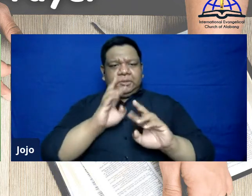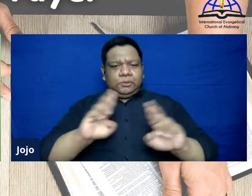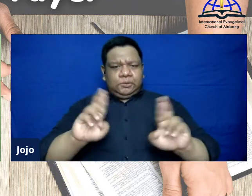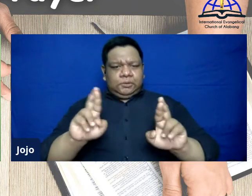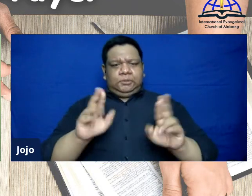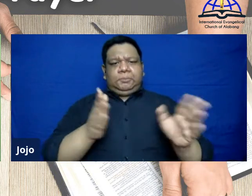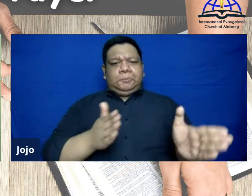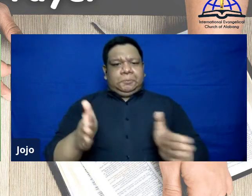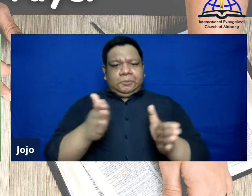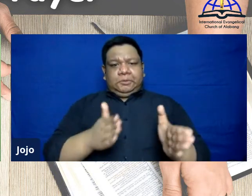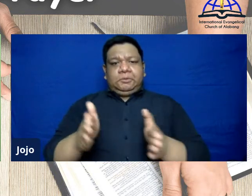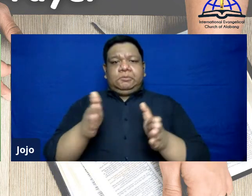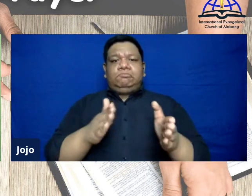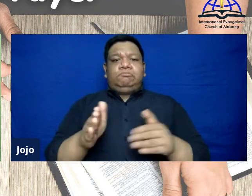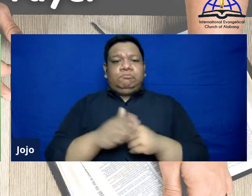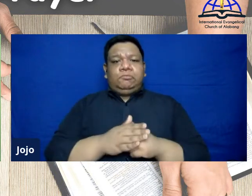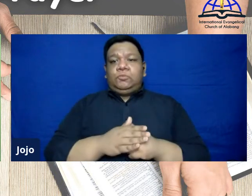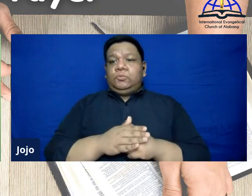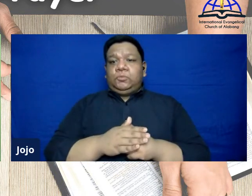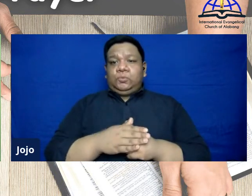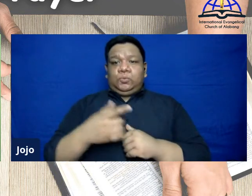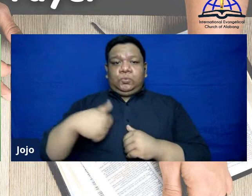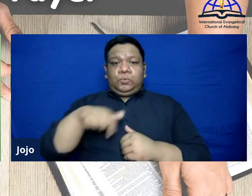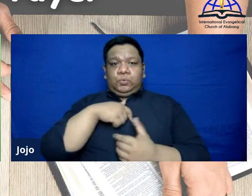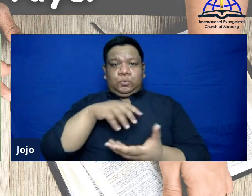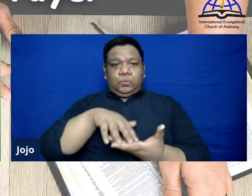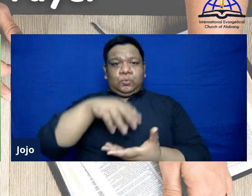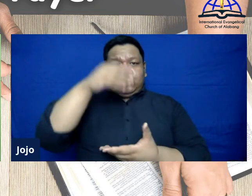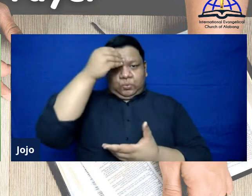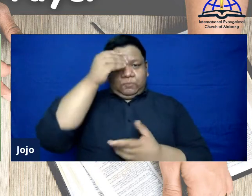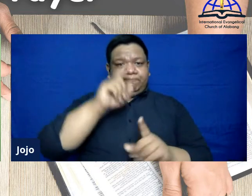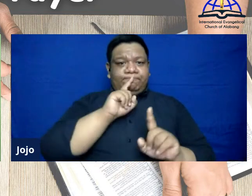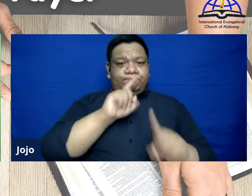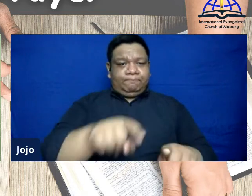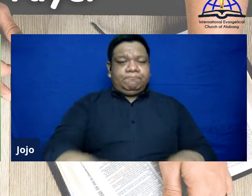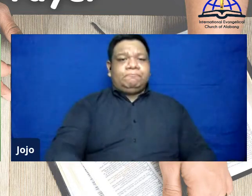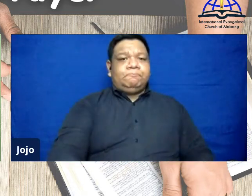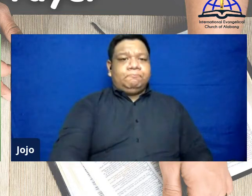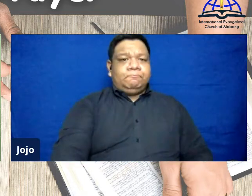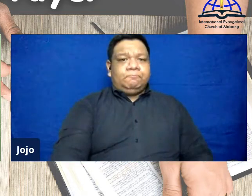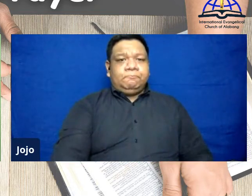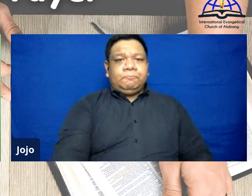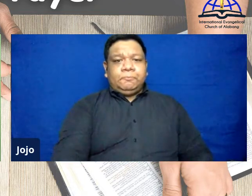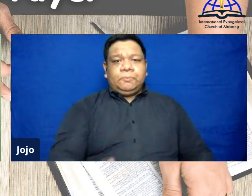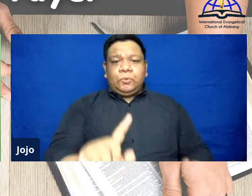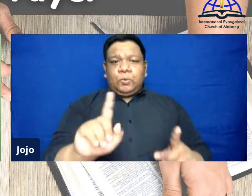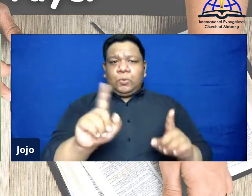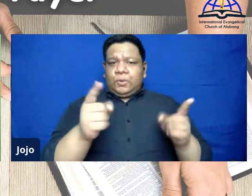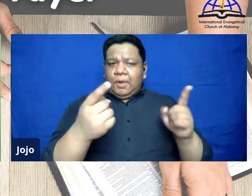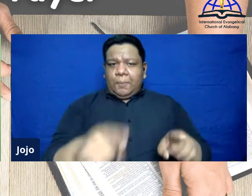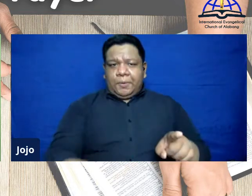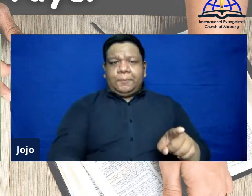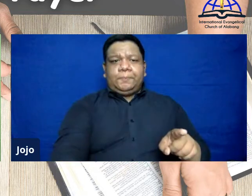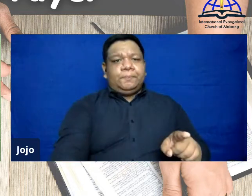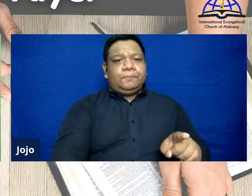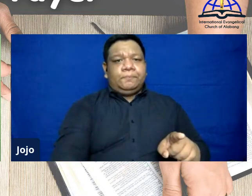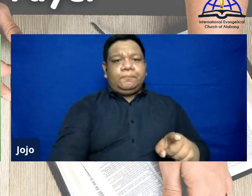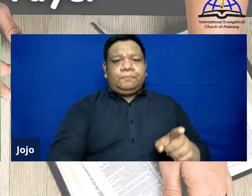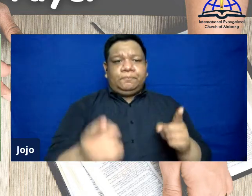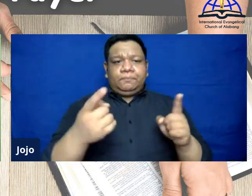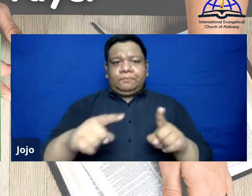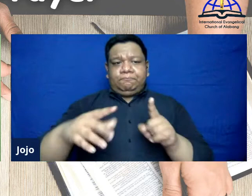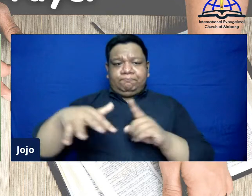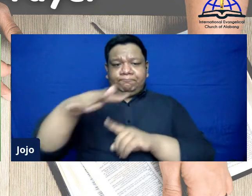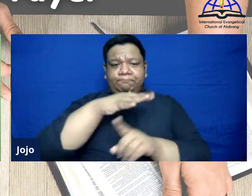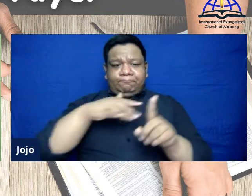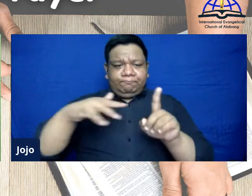ready, no? Tayo'y matutong mag-respond accordingly, no, sa mga nangyayari sa ating kapaligiran. Keep